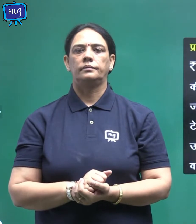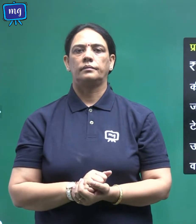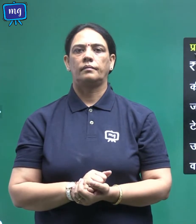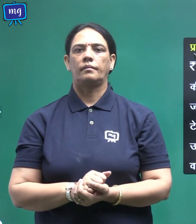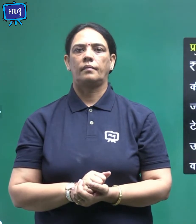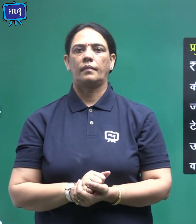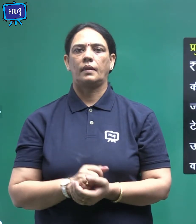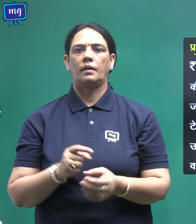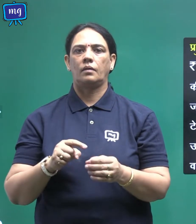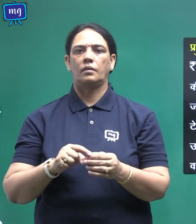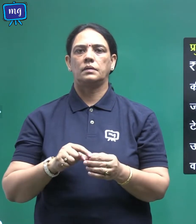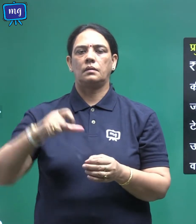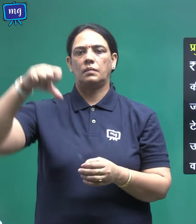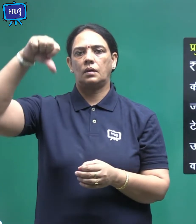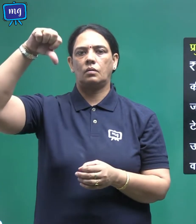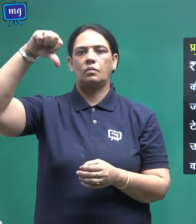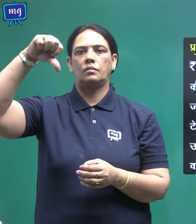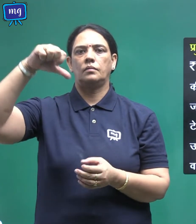प्रश्न नंबर 9,